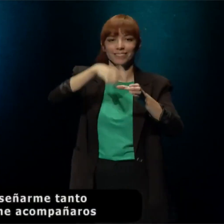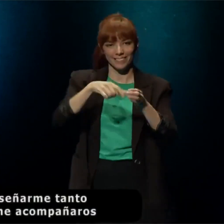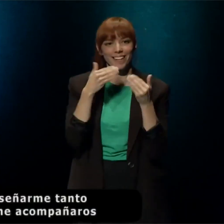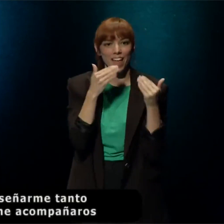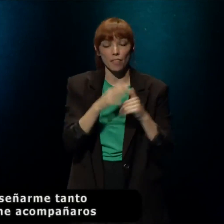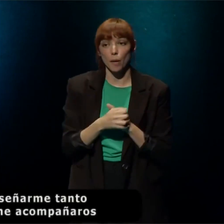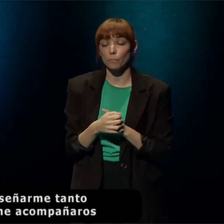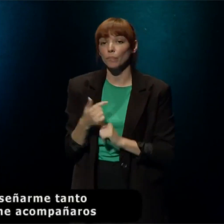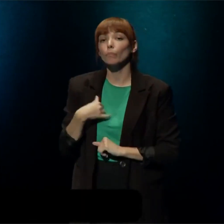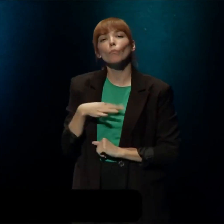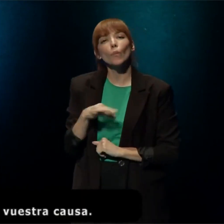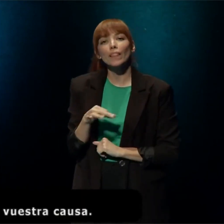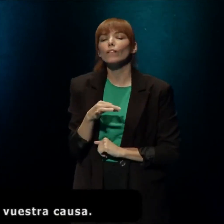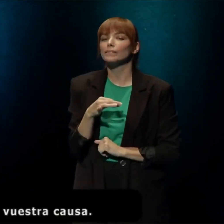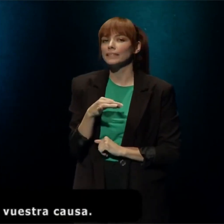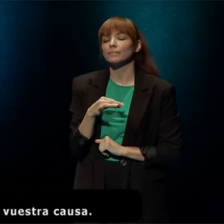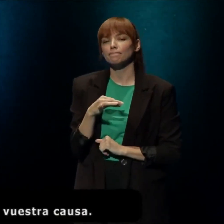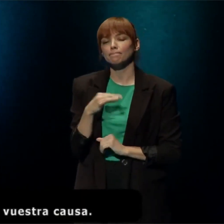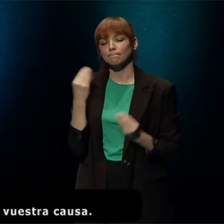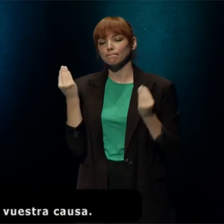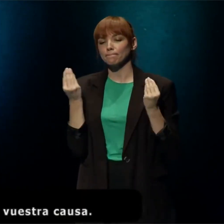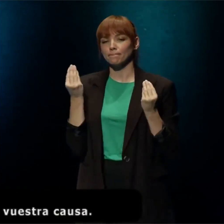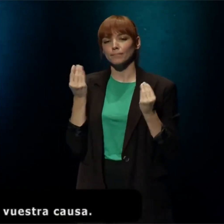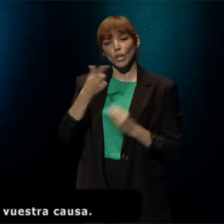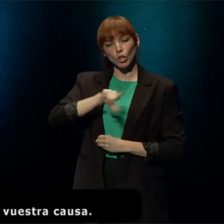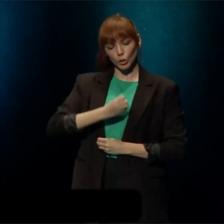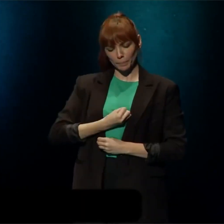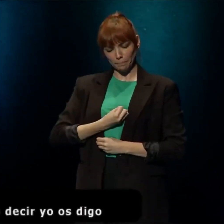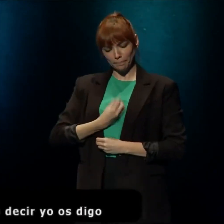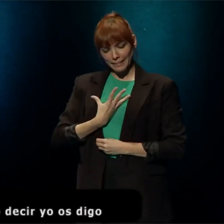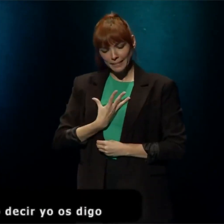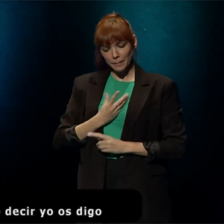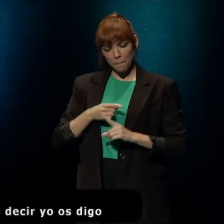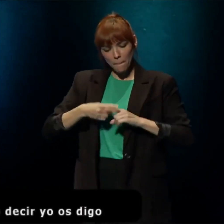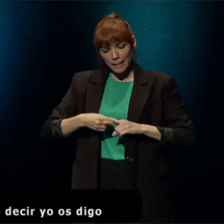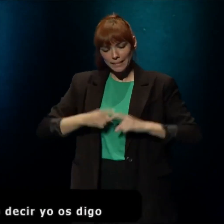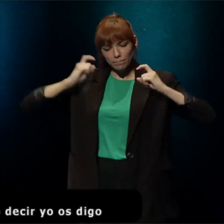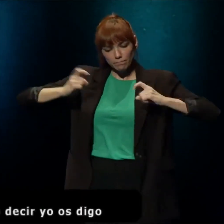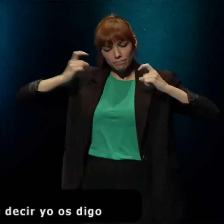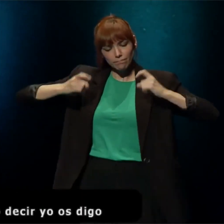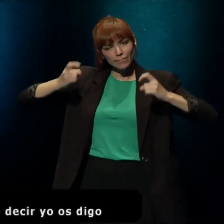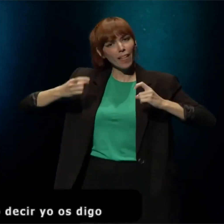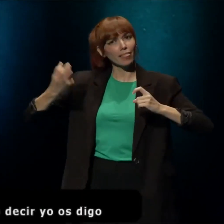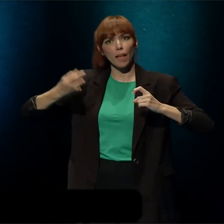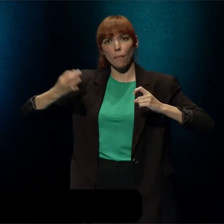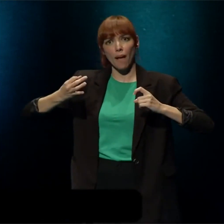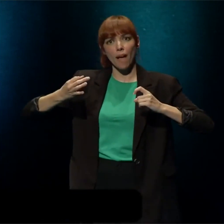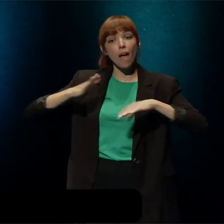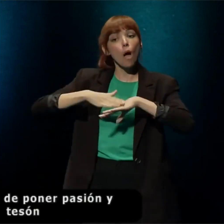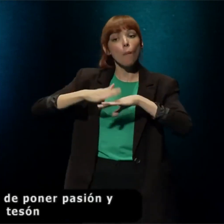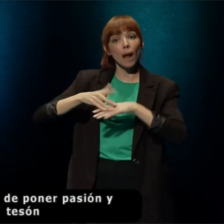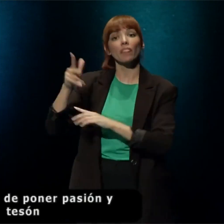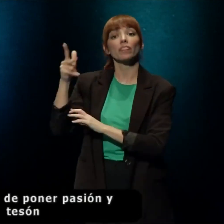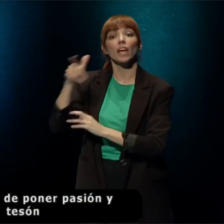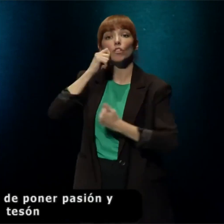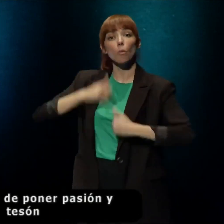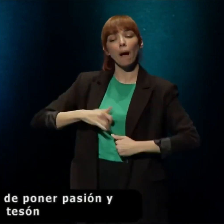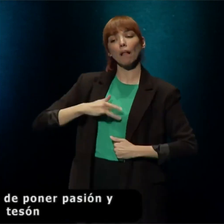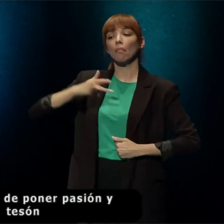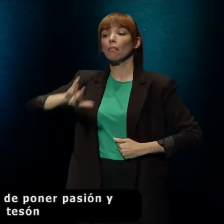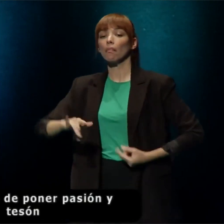digo que hemos de poner pasión y tesón para que los derechos humanos sean la norma y no la